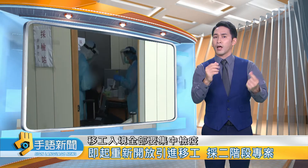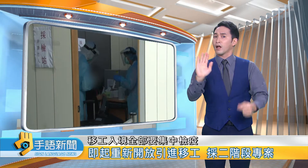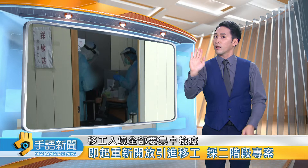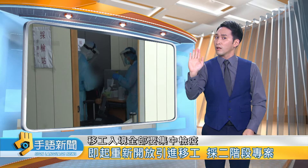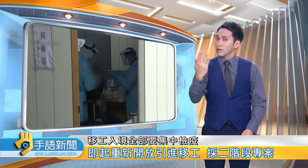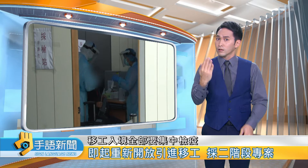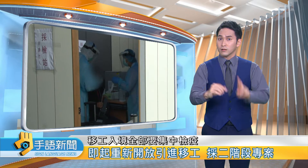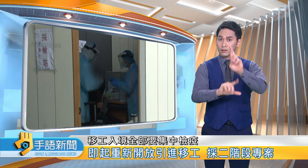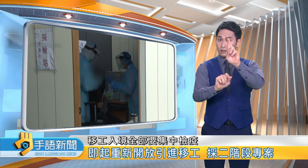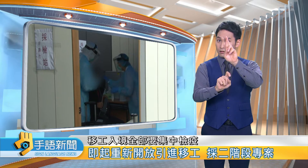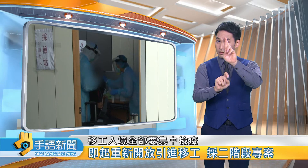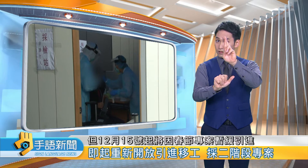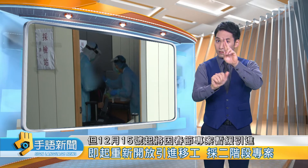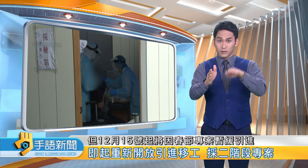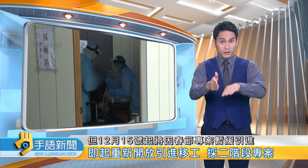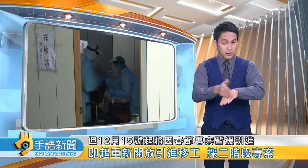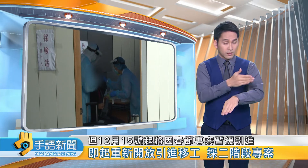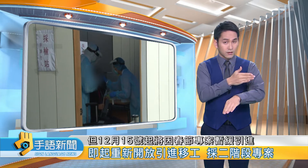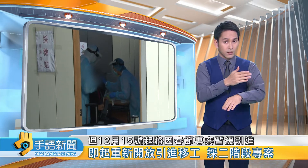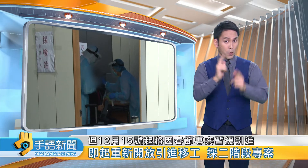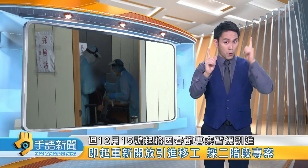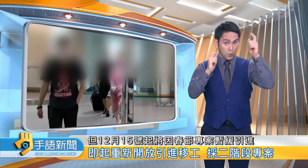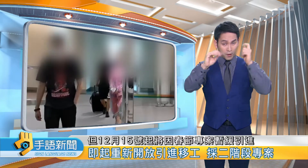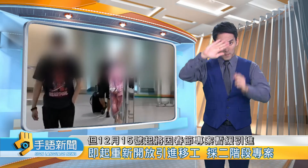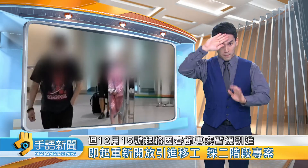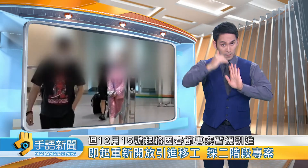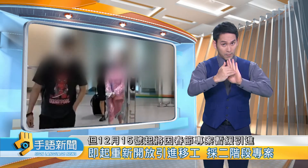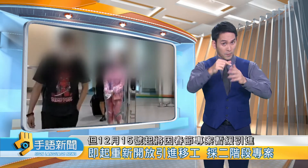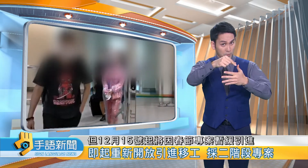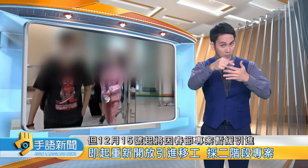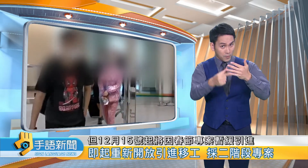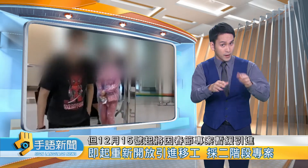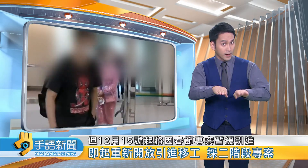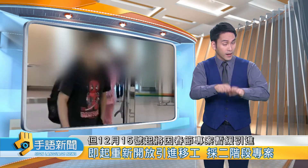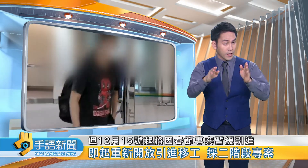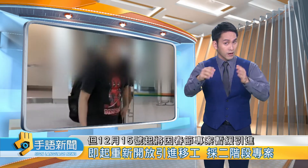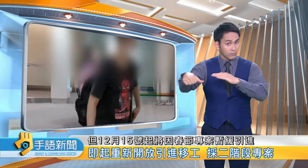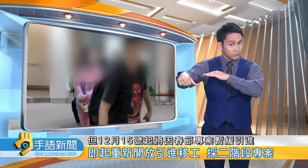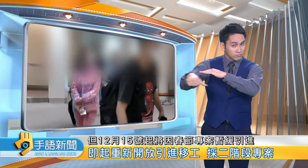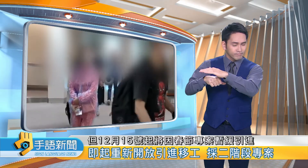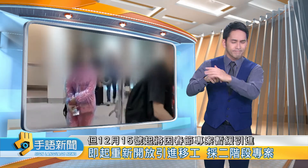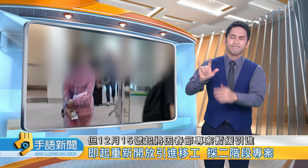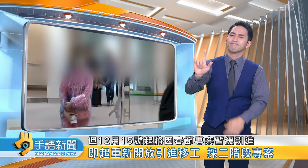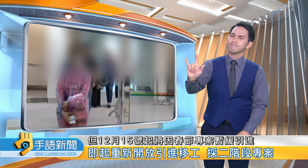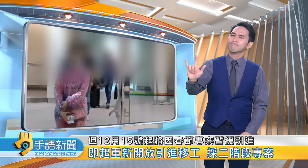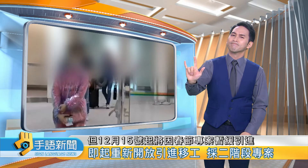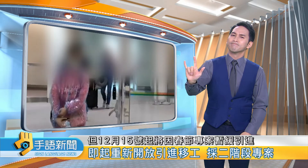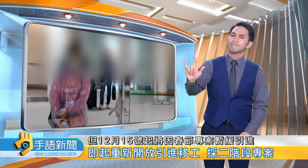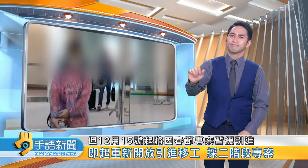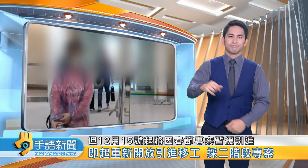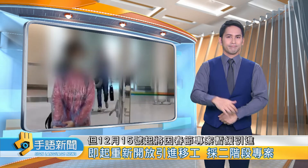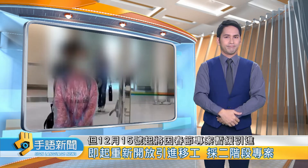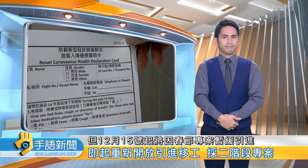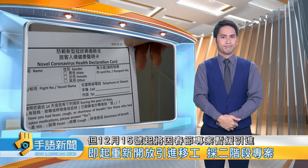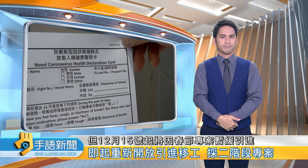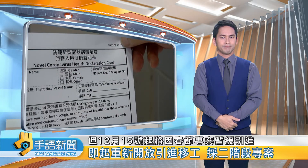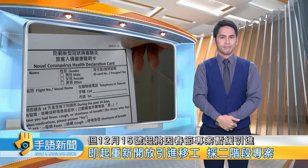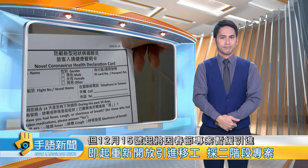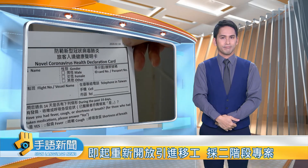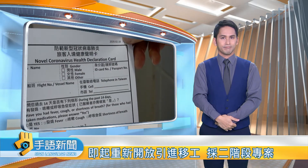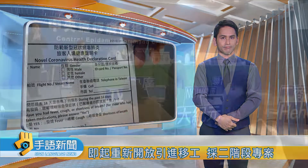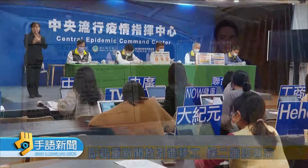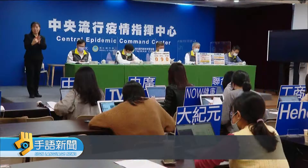所。但是12月15号起，将因春节专案暂缓引进。